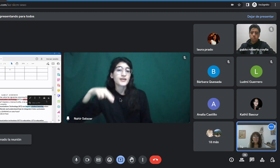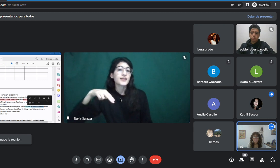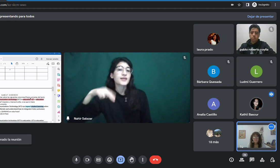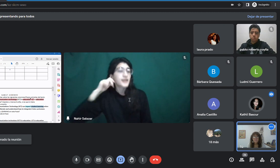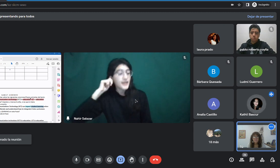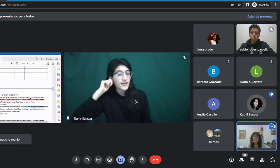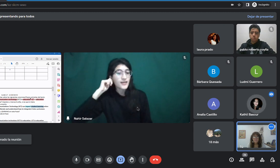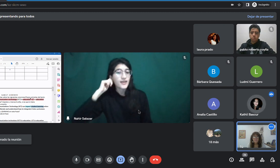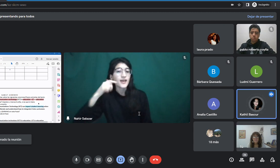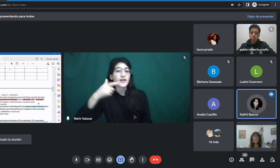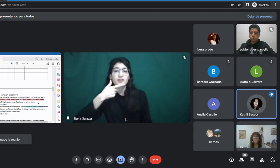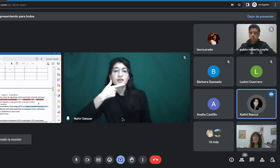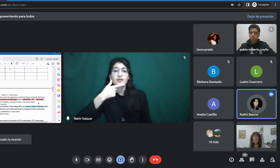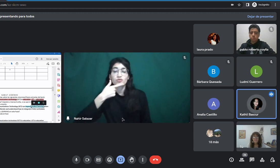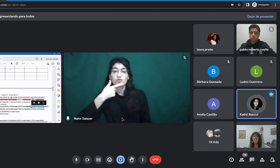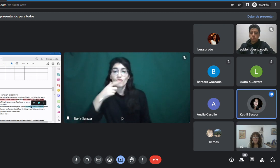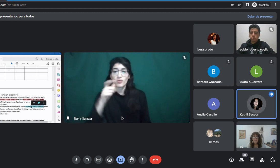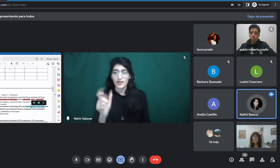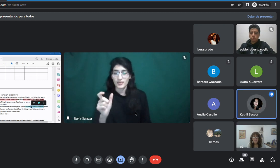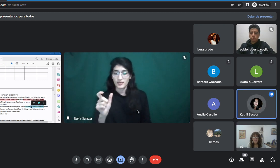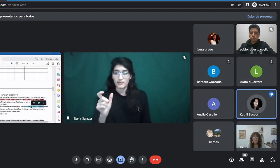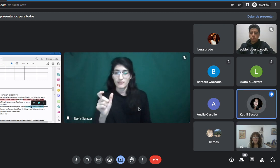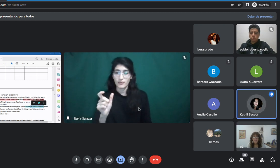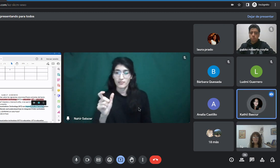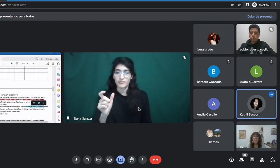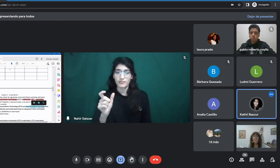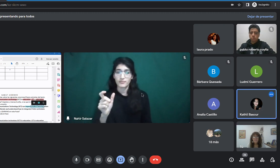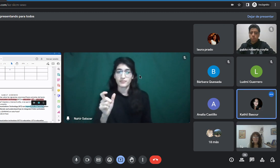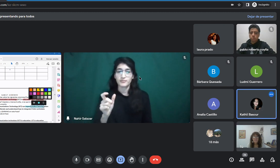Y cuando se lee que no se encierra en bloque, ¿no?